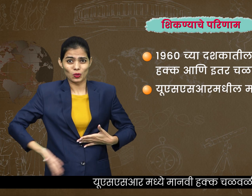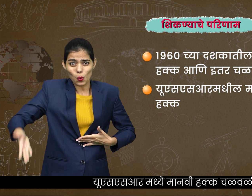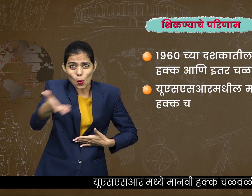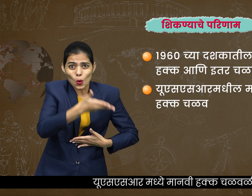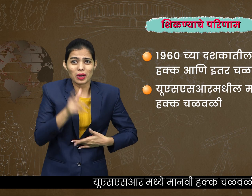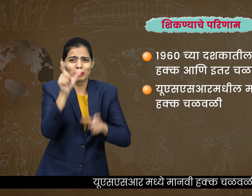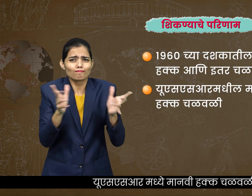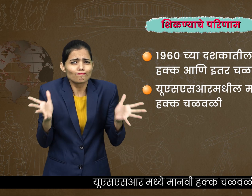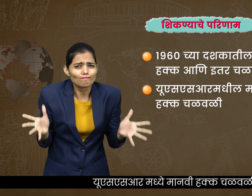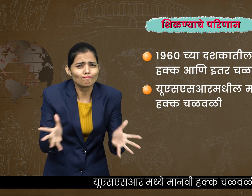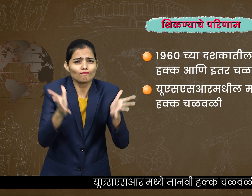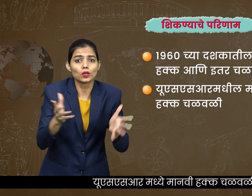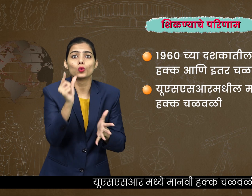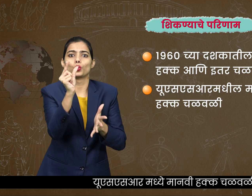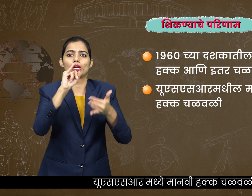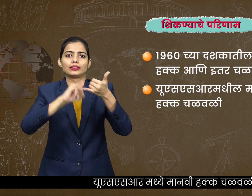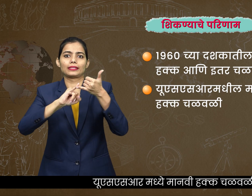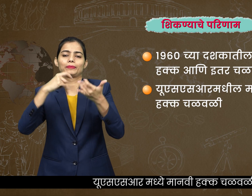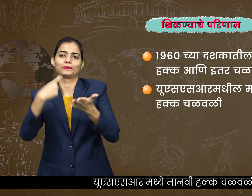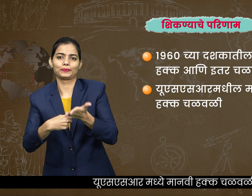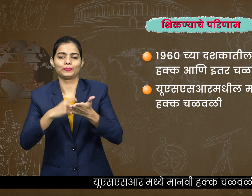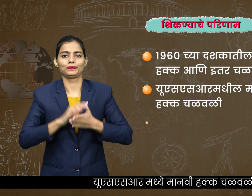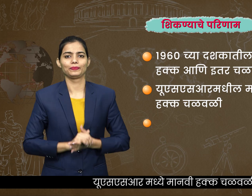USSR मध्ये मानवी हक्क चळवळी,